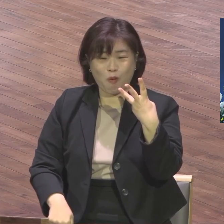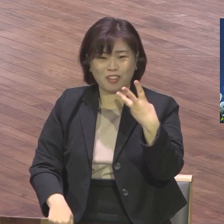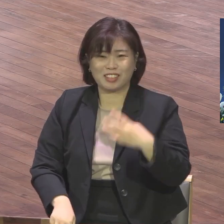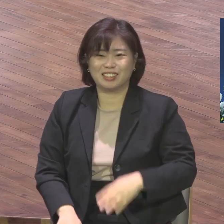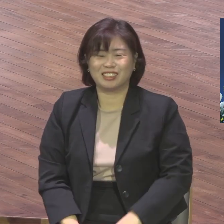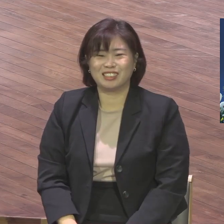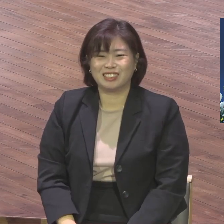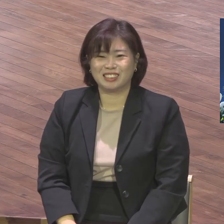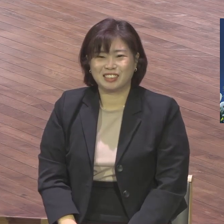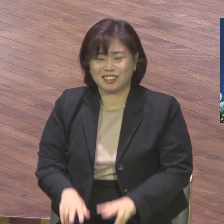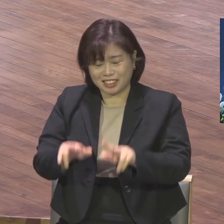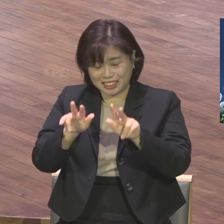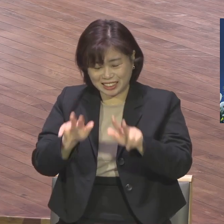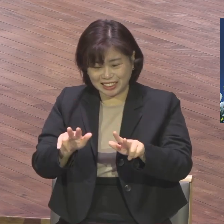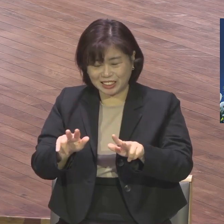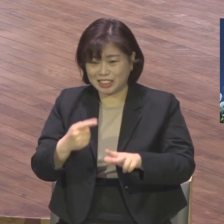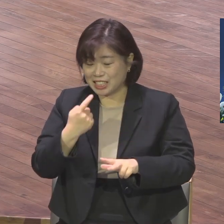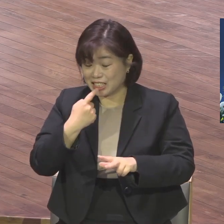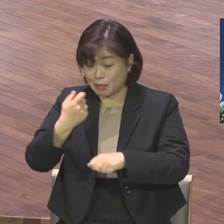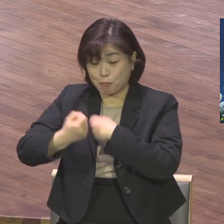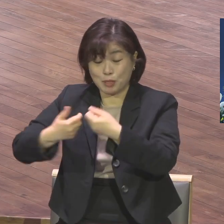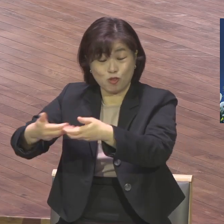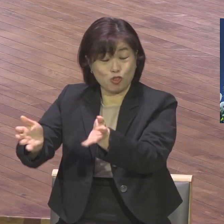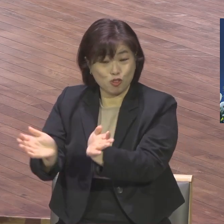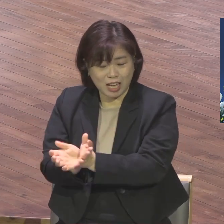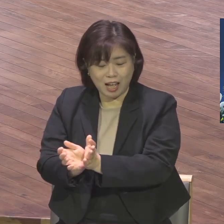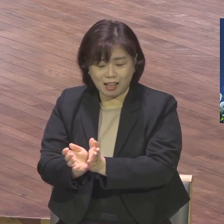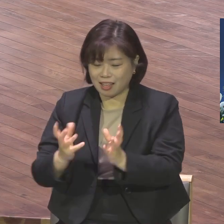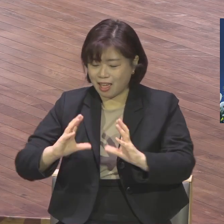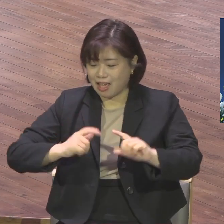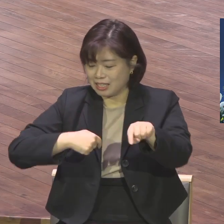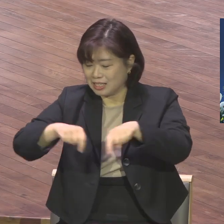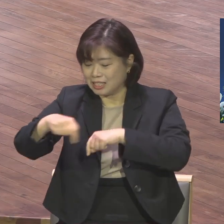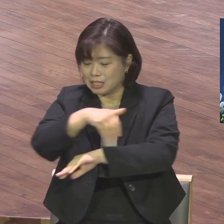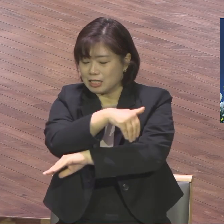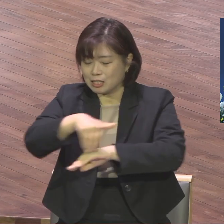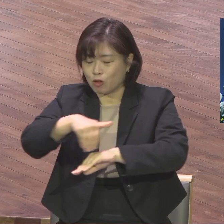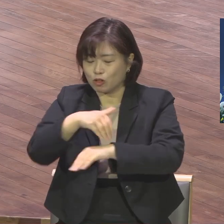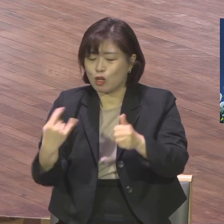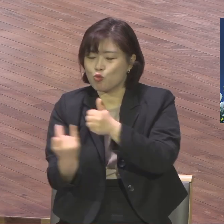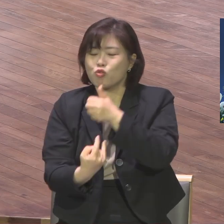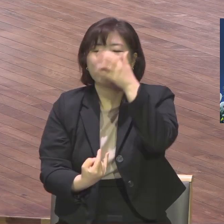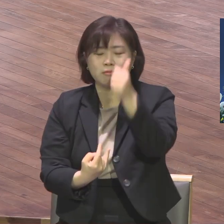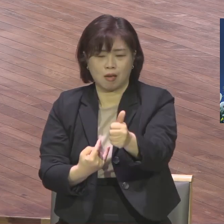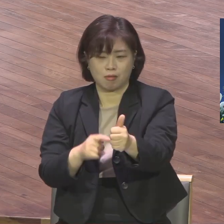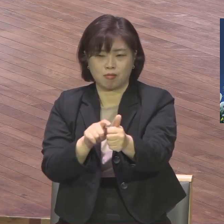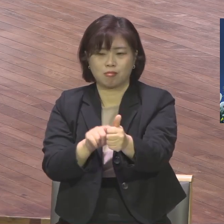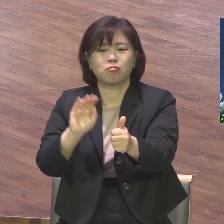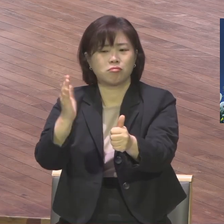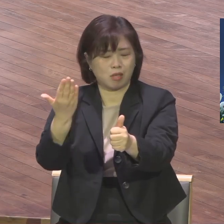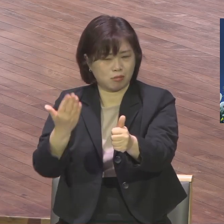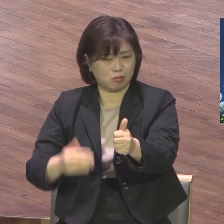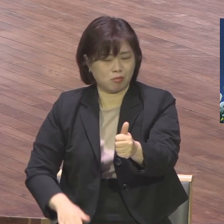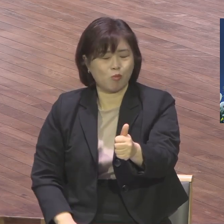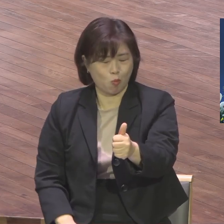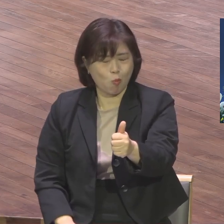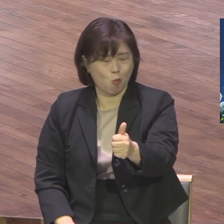벌써 정책위 위원장 되나? 정책위 위원장은요 당 서열 3위요. 엄청난